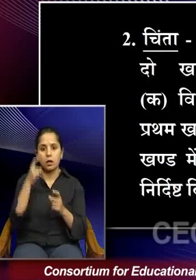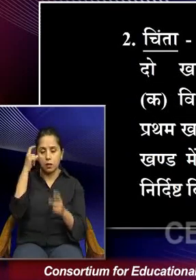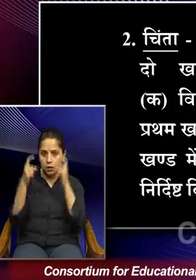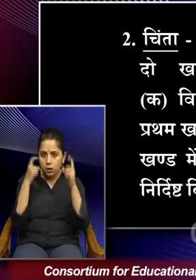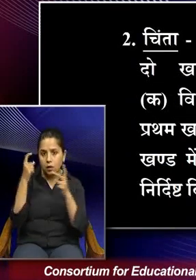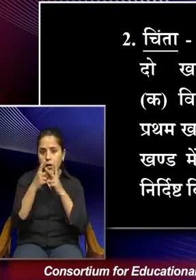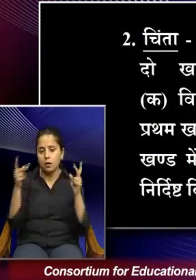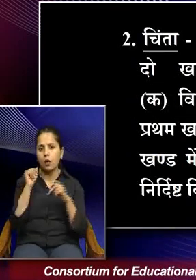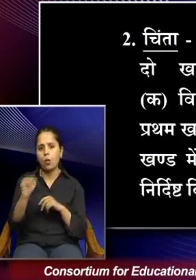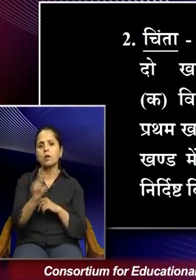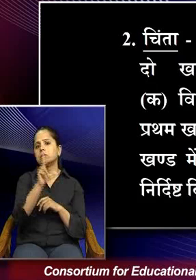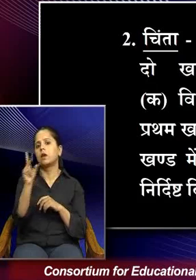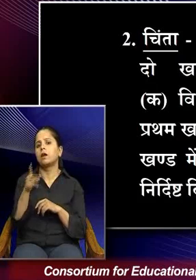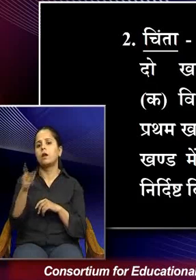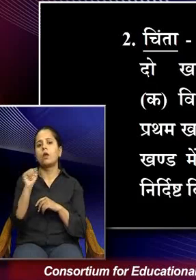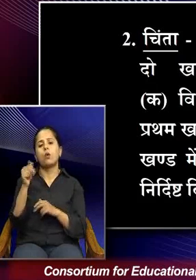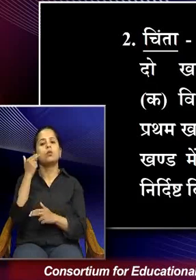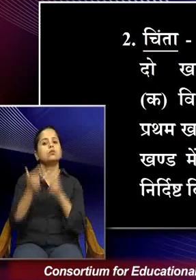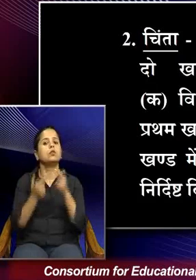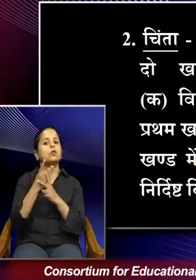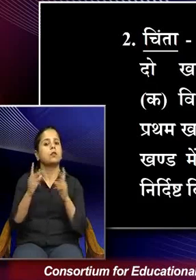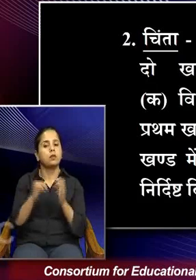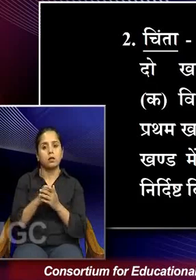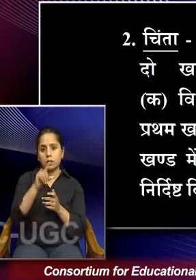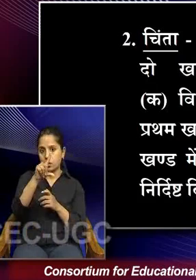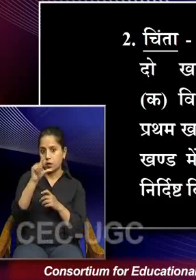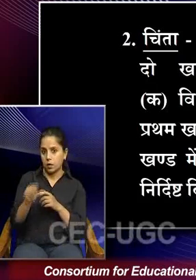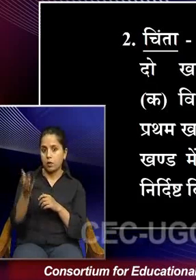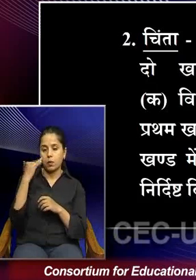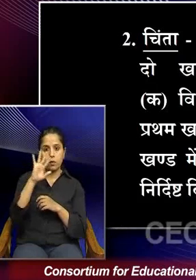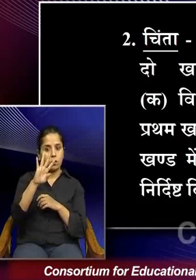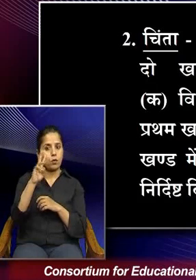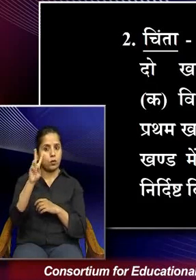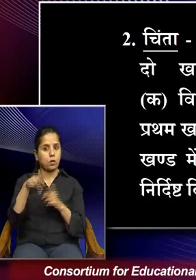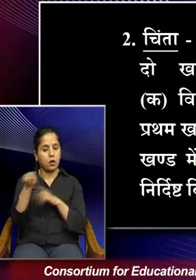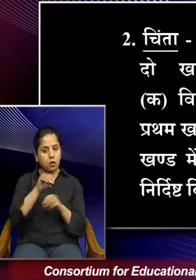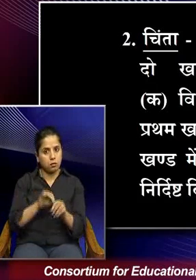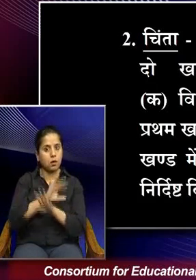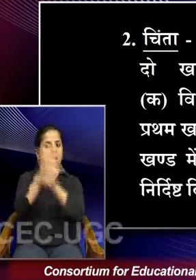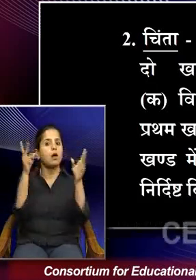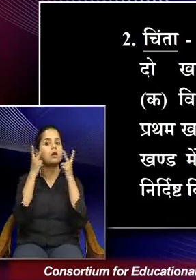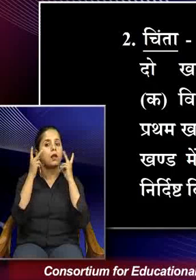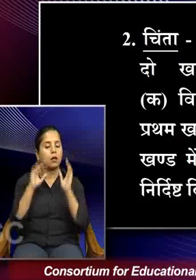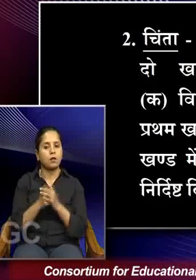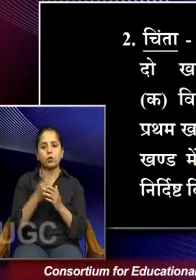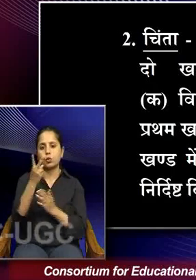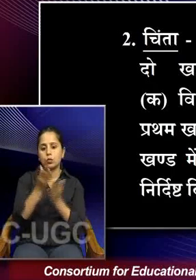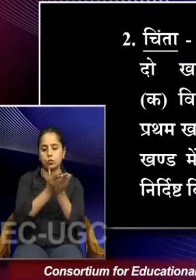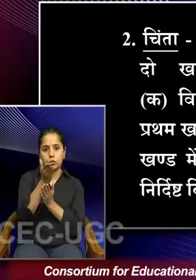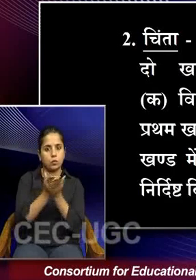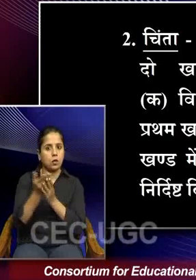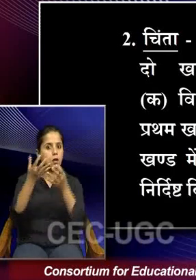उनका दूसरा काव्या संग्रह 1942 में प्रकाश में आया 2 करो में